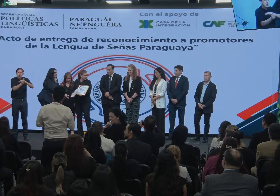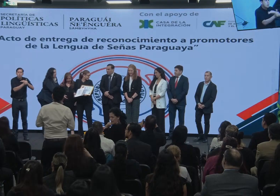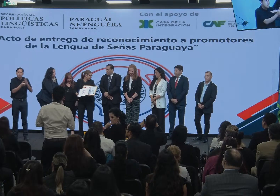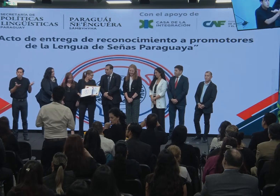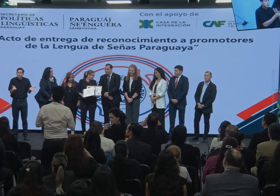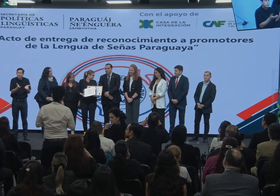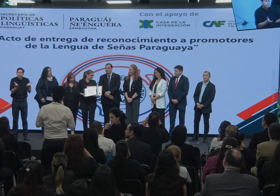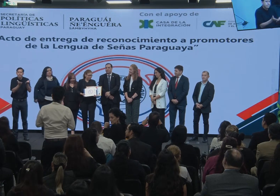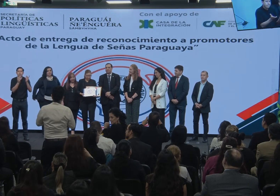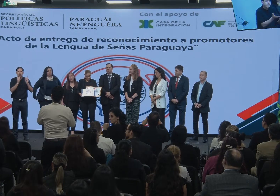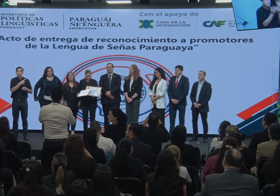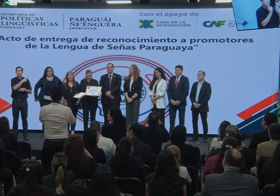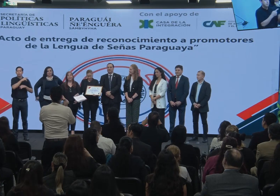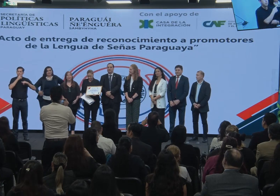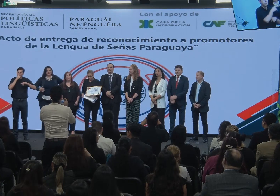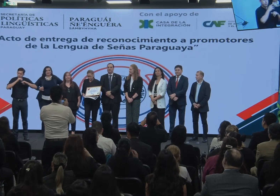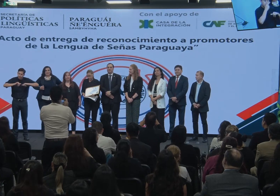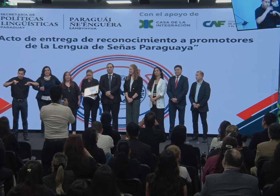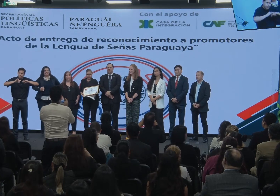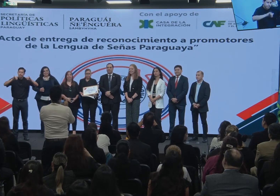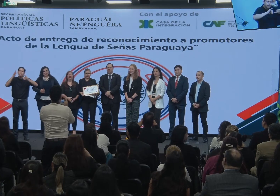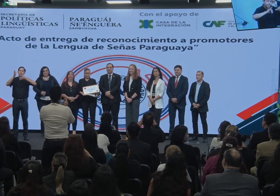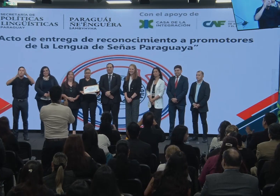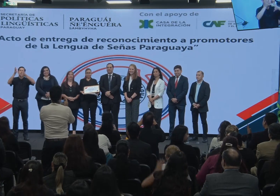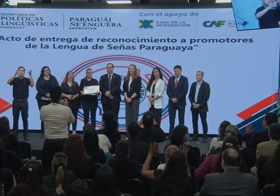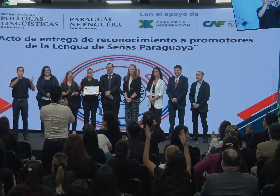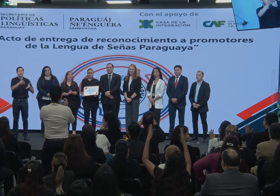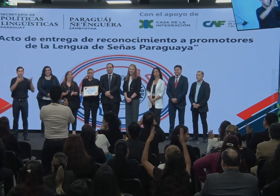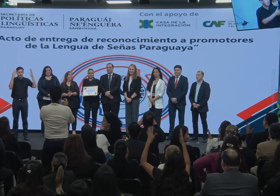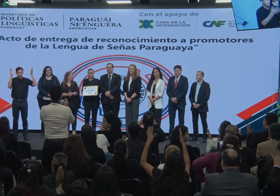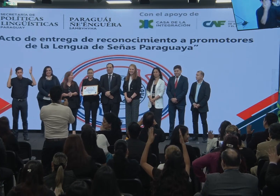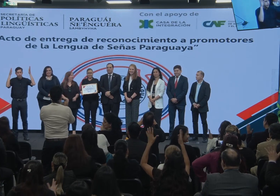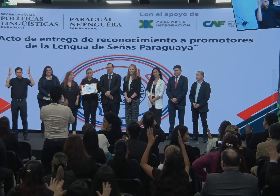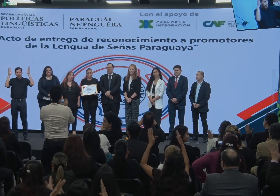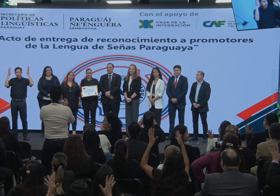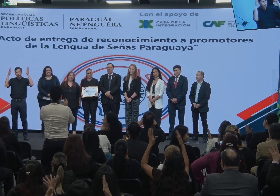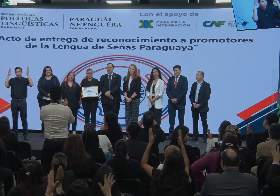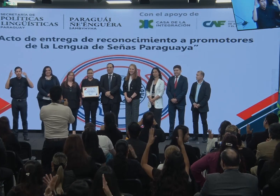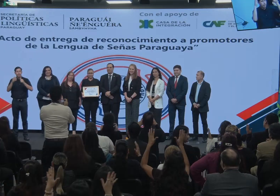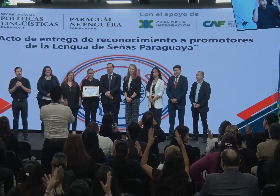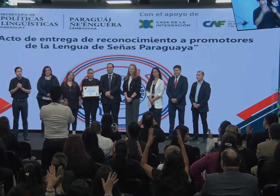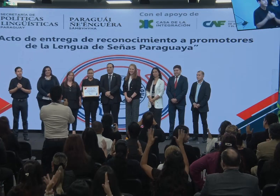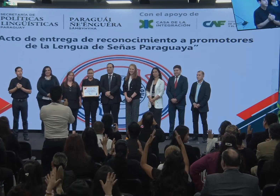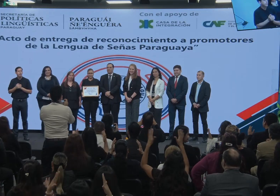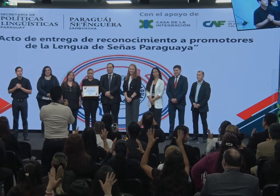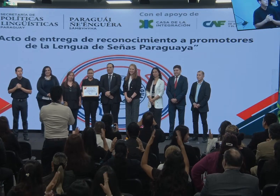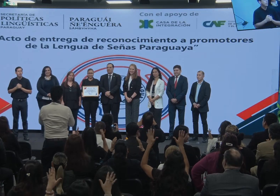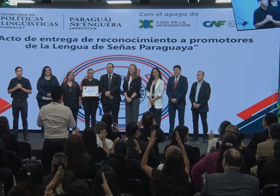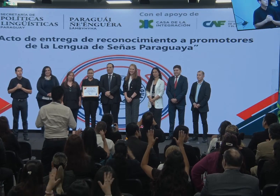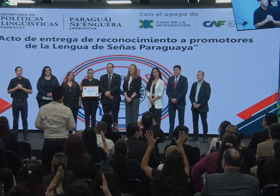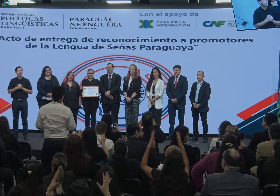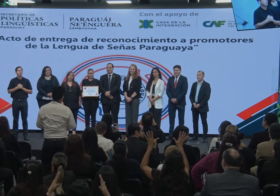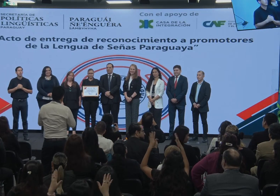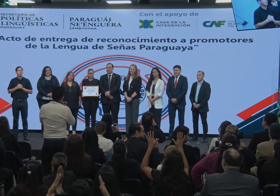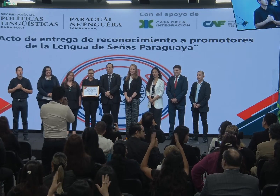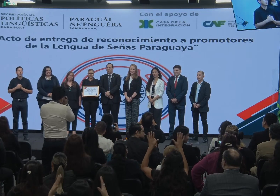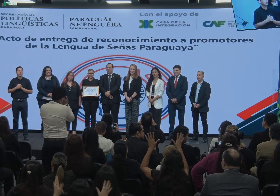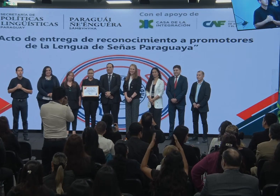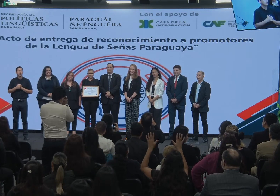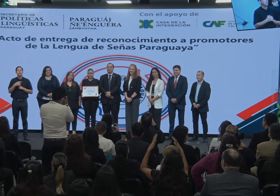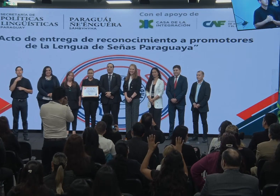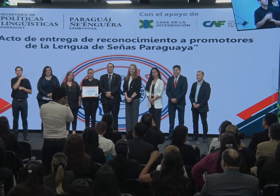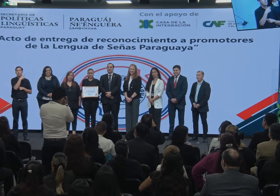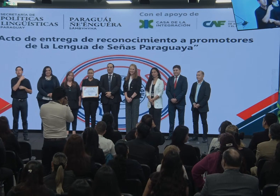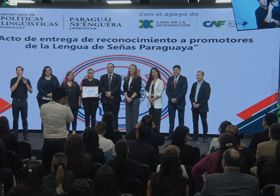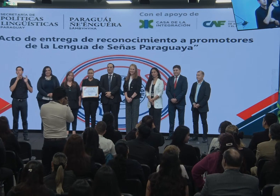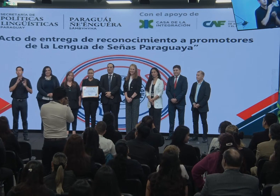la promoción de la lengua de señas paraguaya, convirtiéndose en una referente en su comunidad. Ella forma